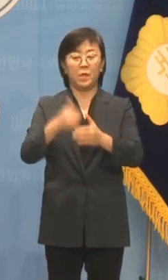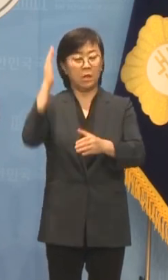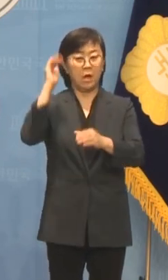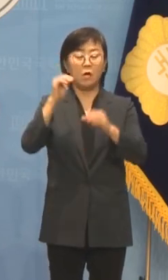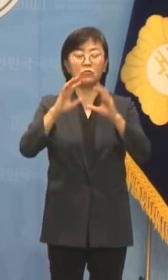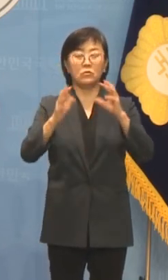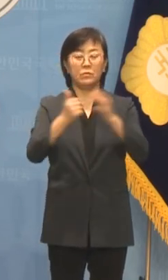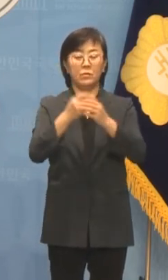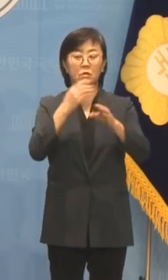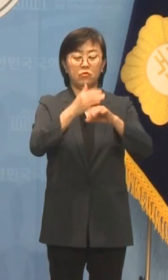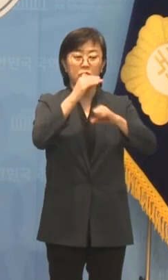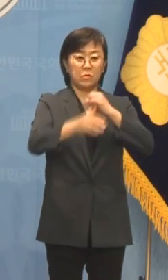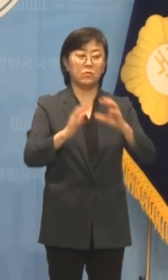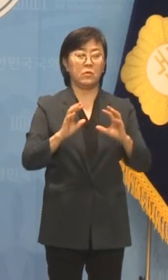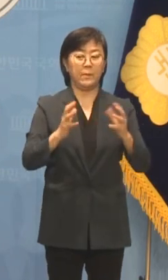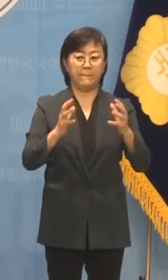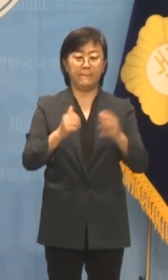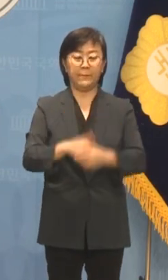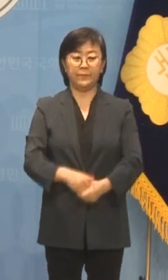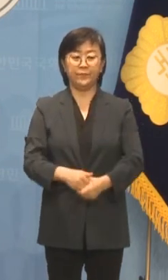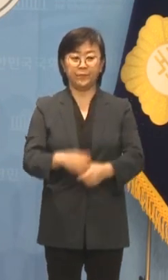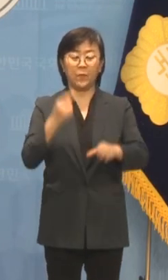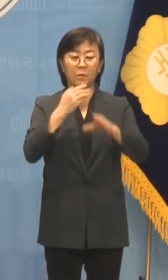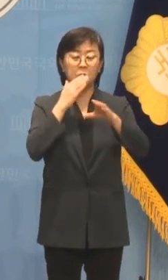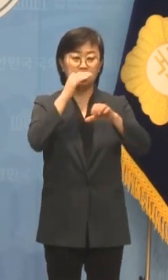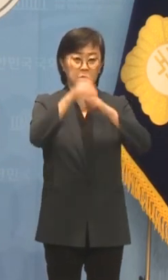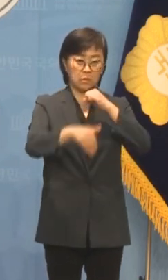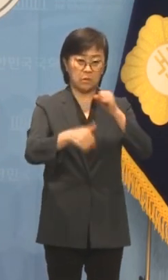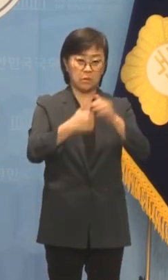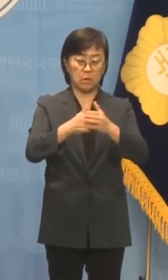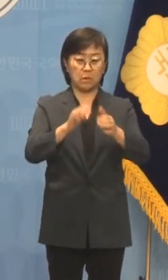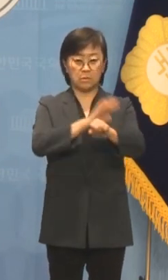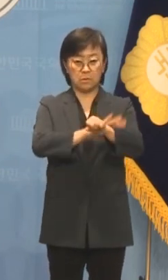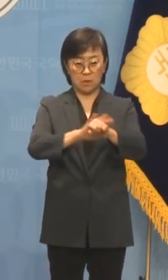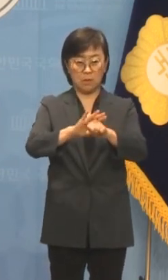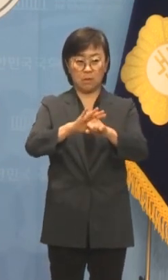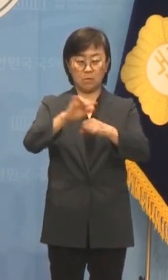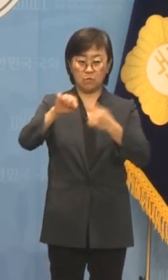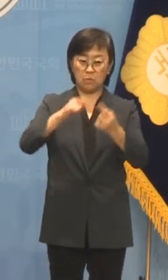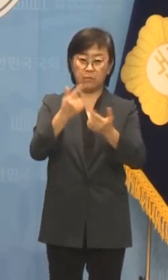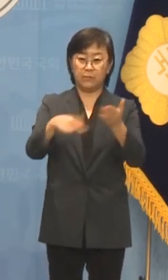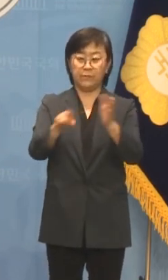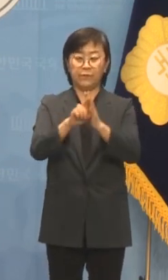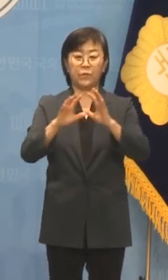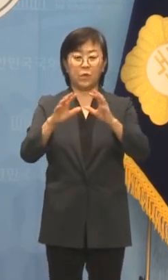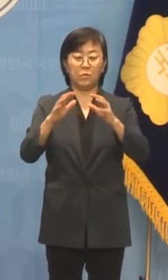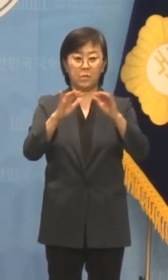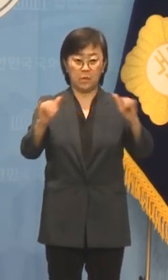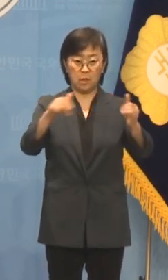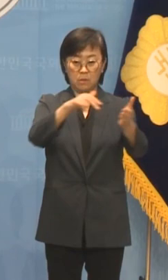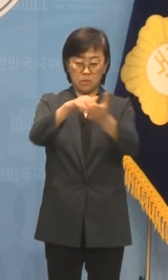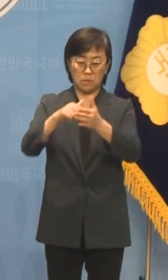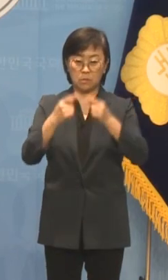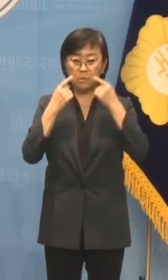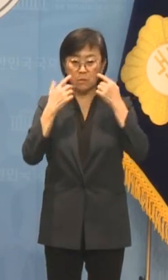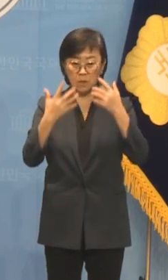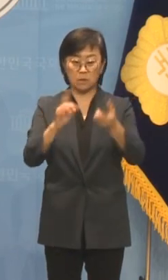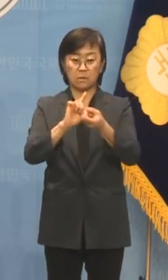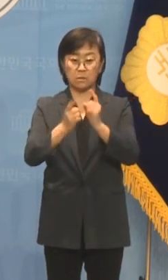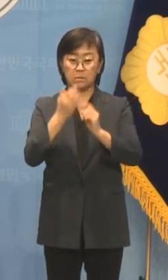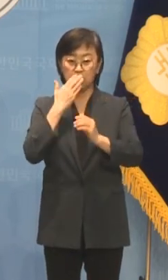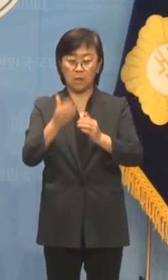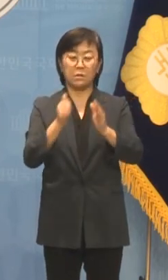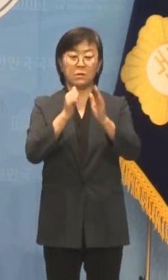대한민국은 민주주의 국가입니다. 민주주의가 제대로 작동하기 위해서는 국민의 의사를 정확히 대리할 수